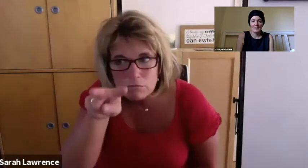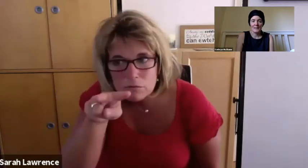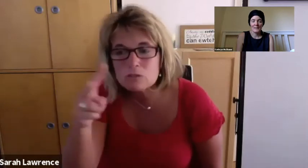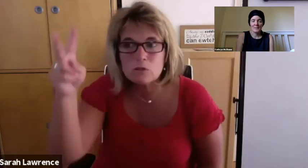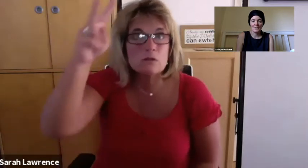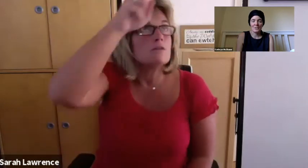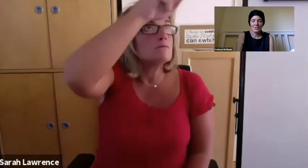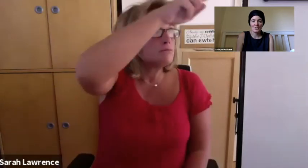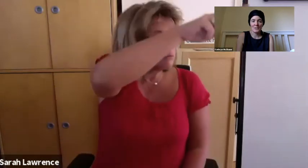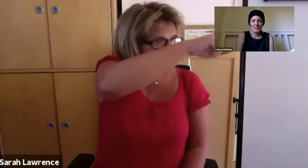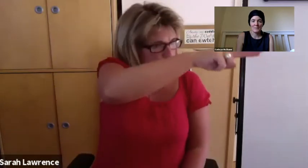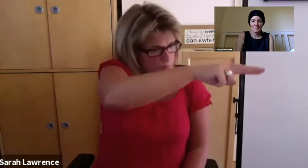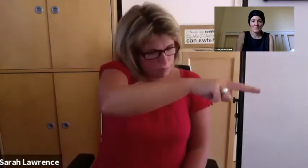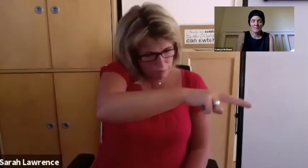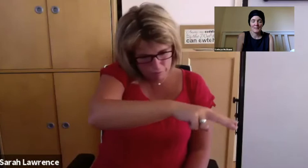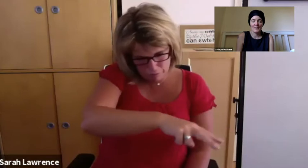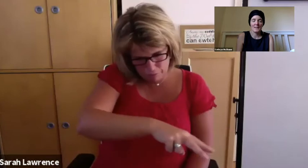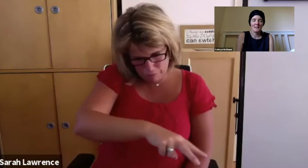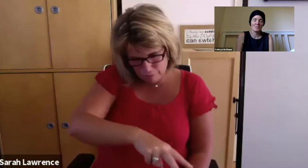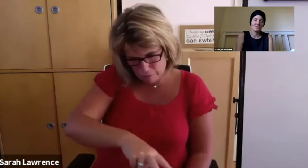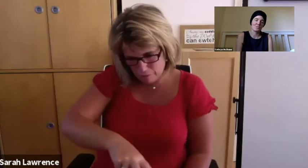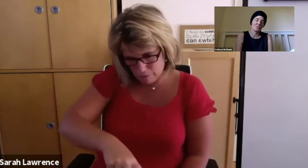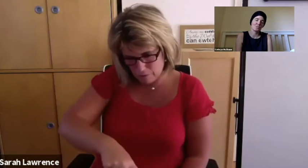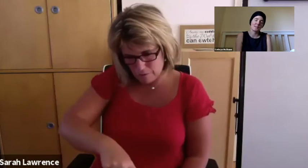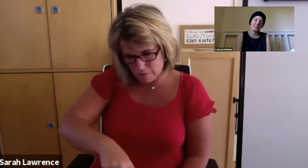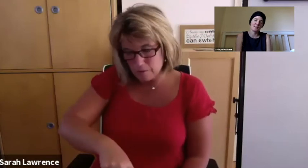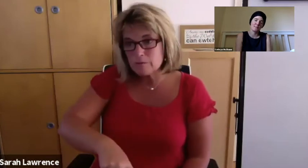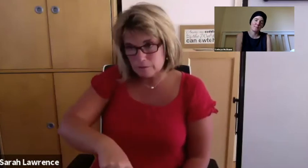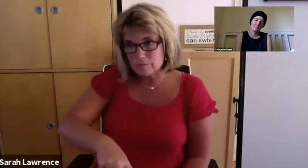yn edrych drosto ni, edrych drosto'r lad.